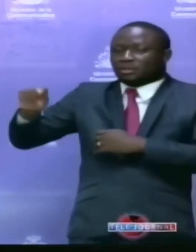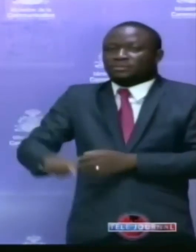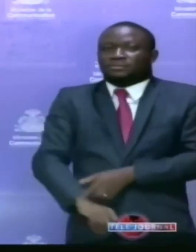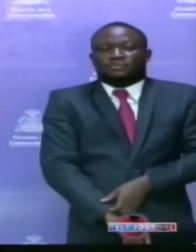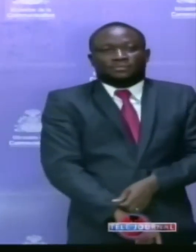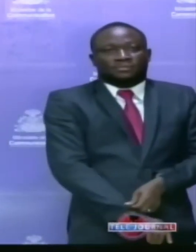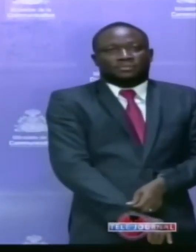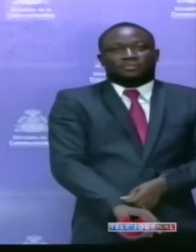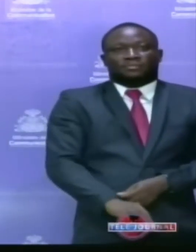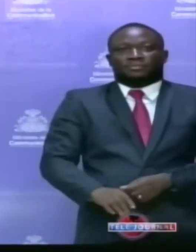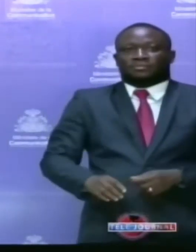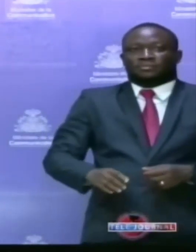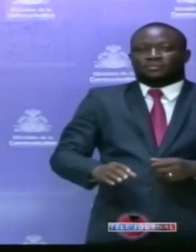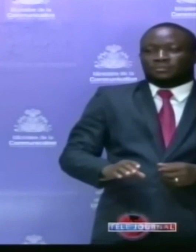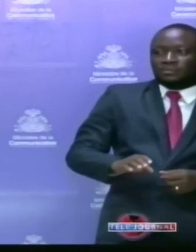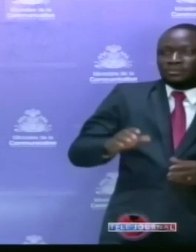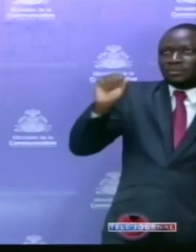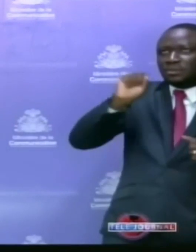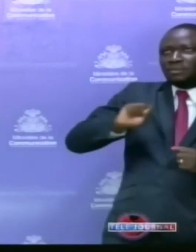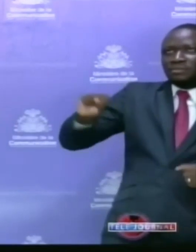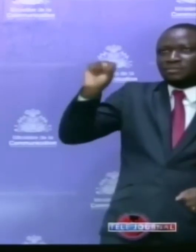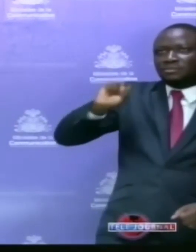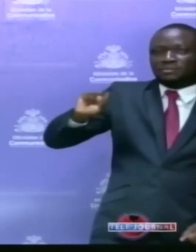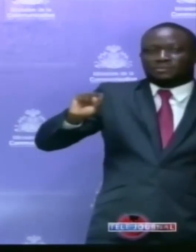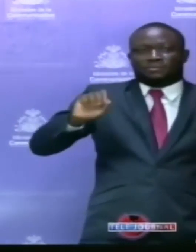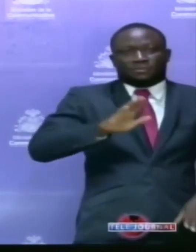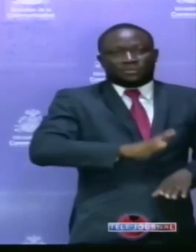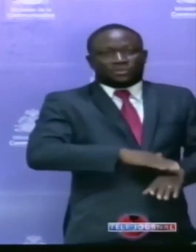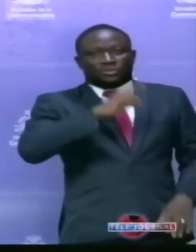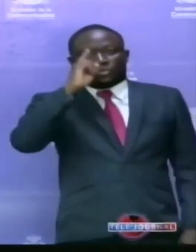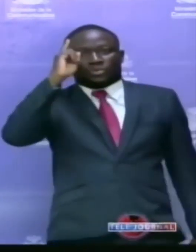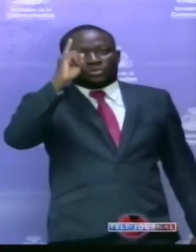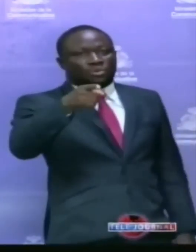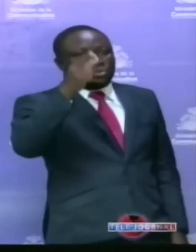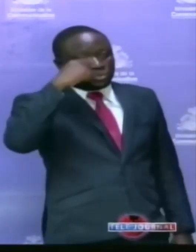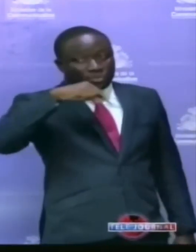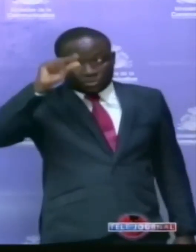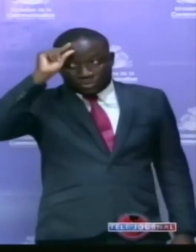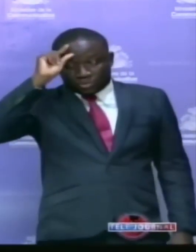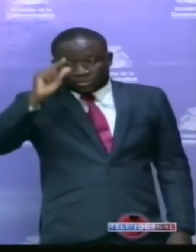cabaret, ça nous dit, sous l'ordre du gouvernement,